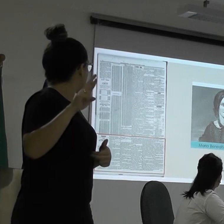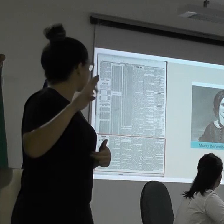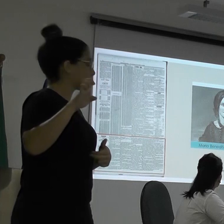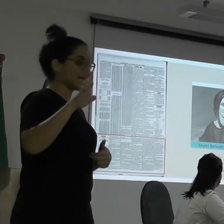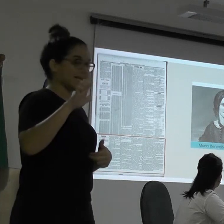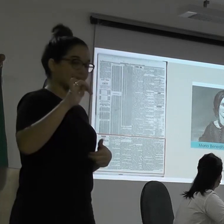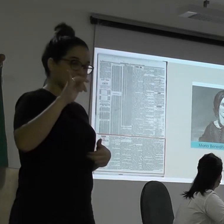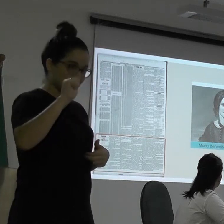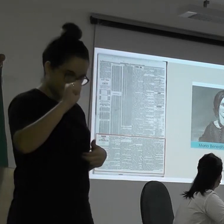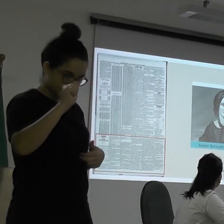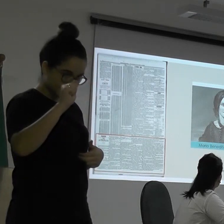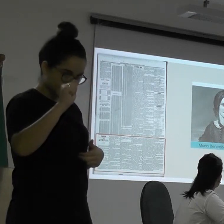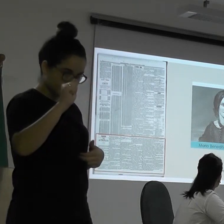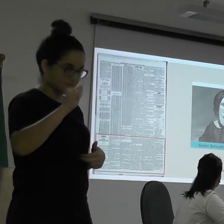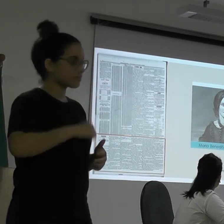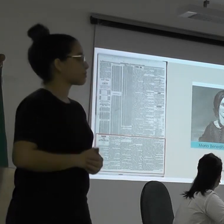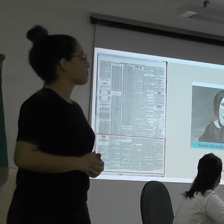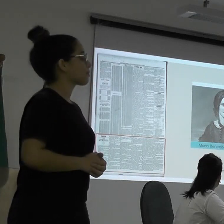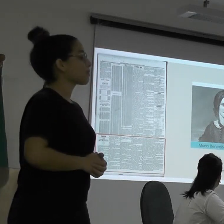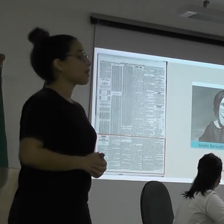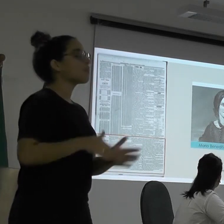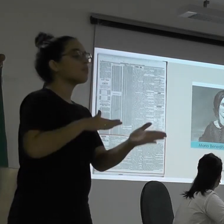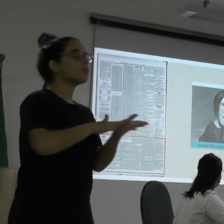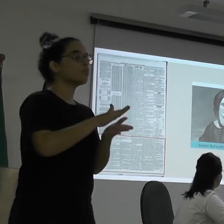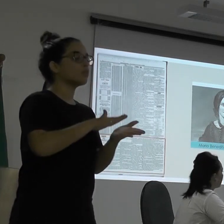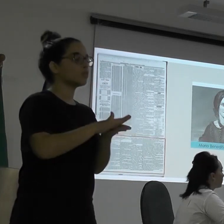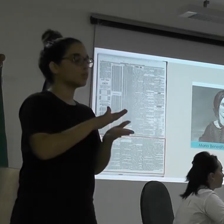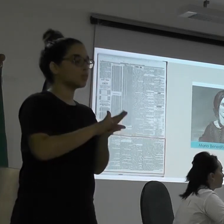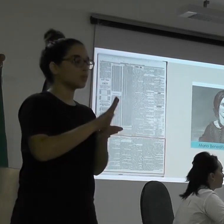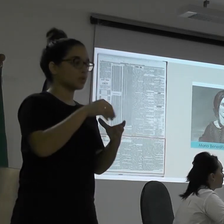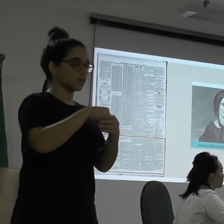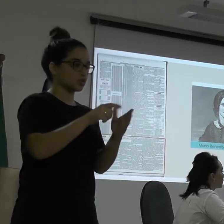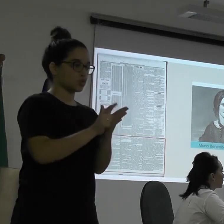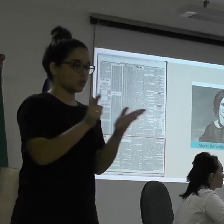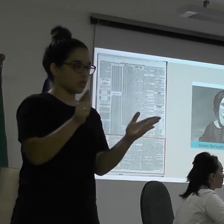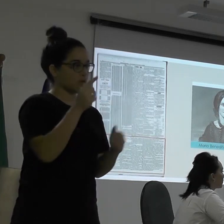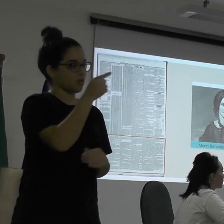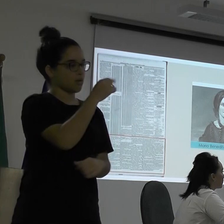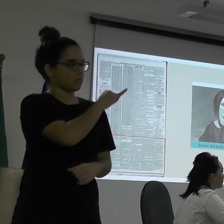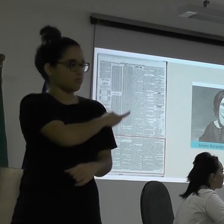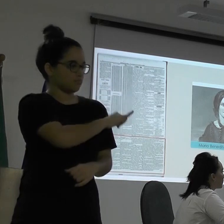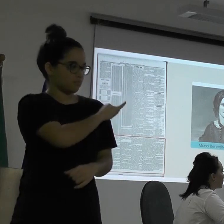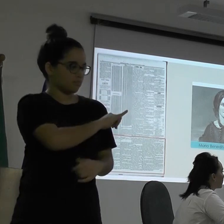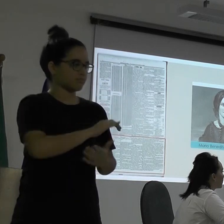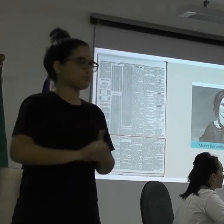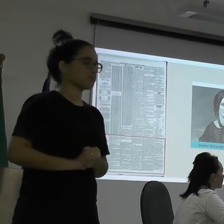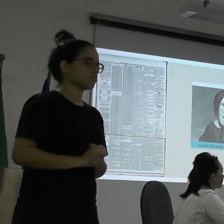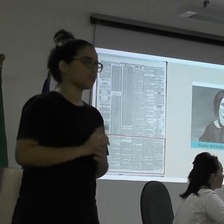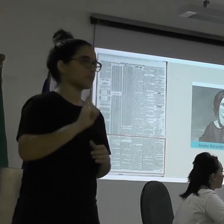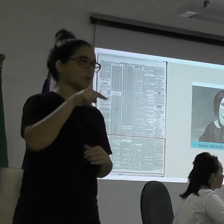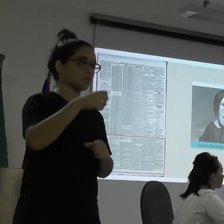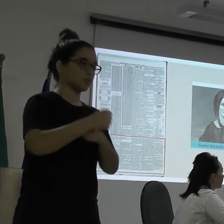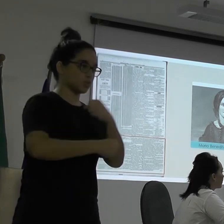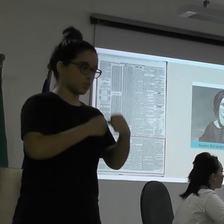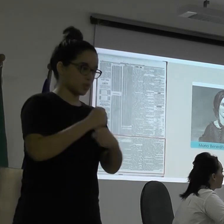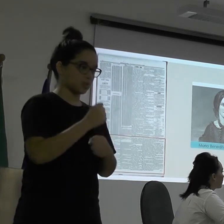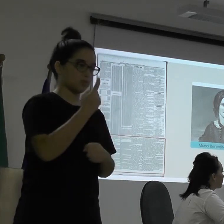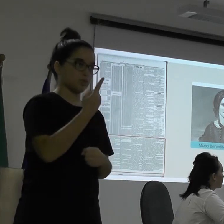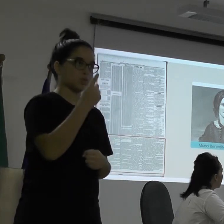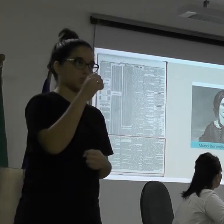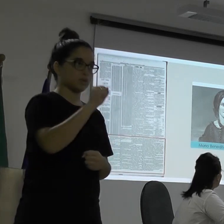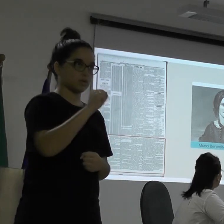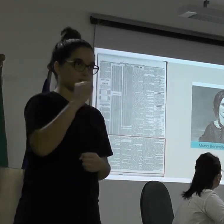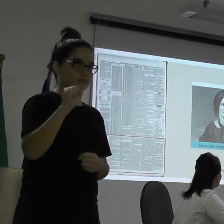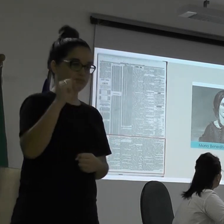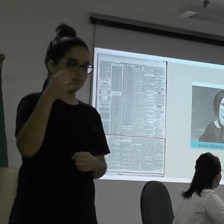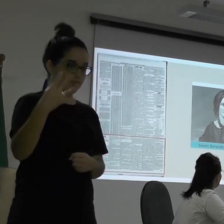Então, Aurélia é publicada em periódico na Gazeta da Tarde do Rio de Janeiro. No ano seguinte, em 1884,